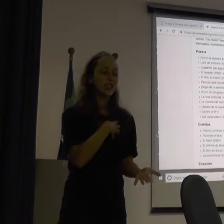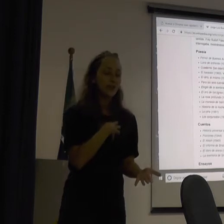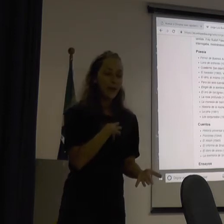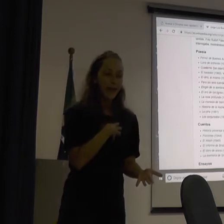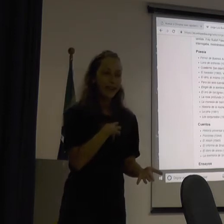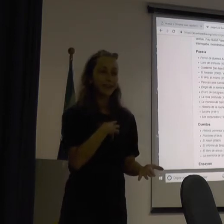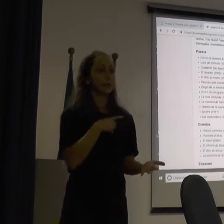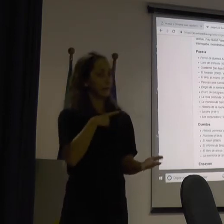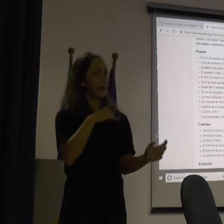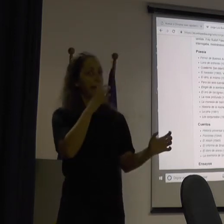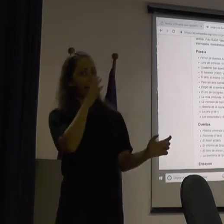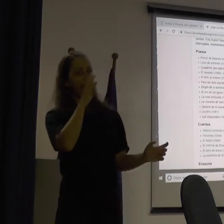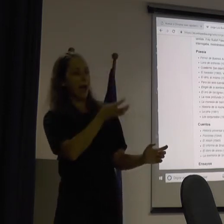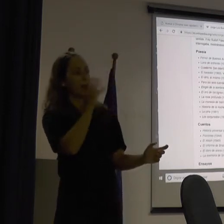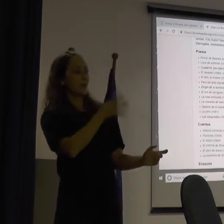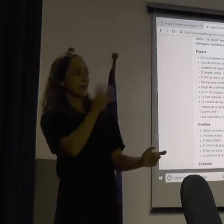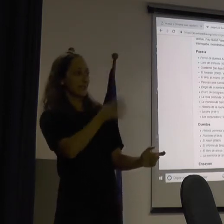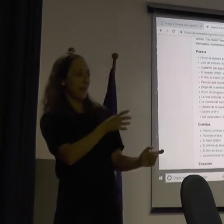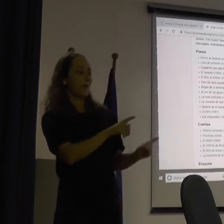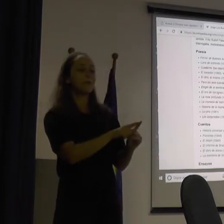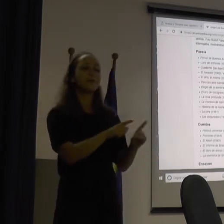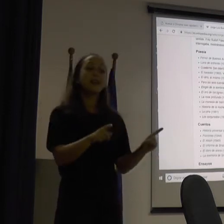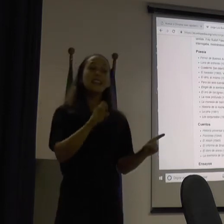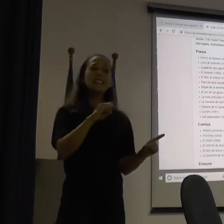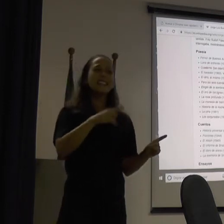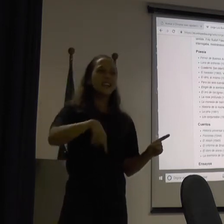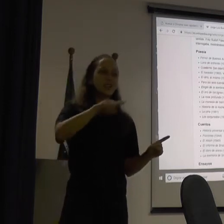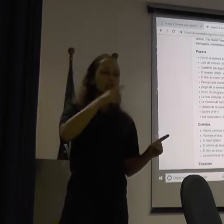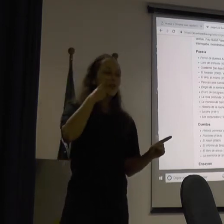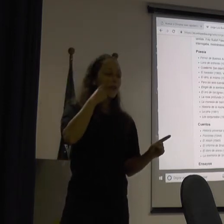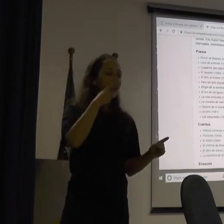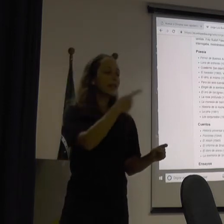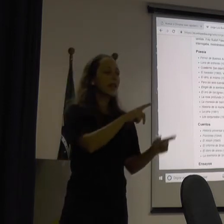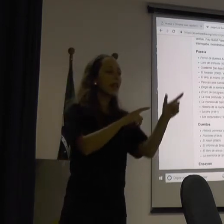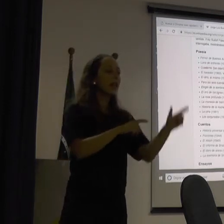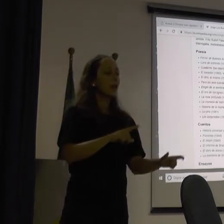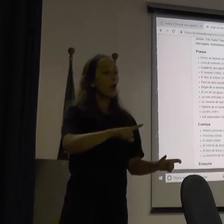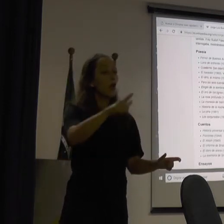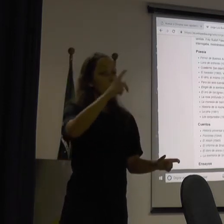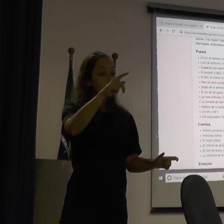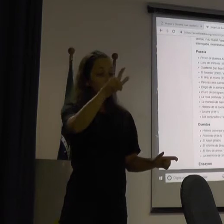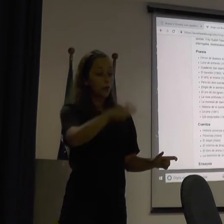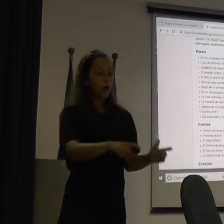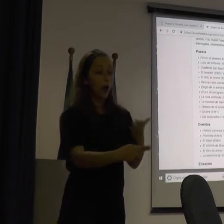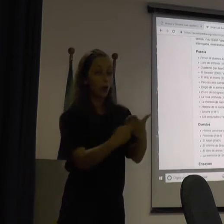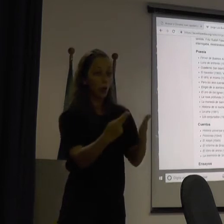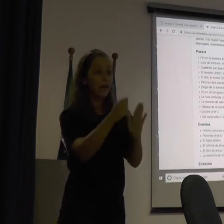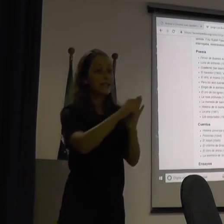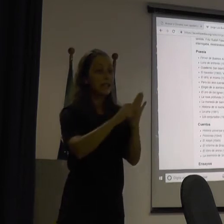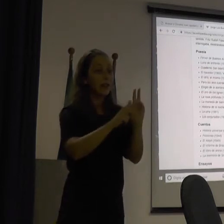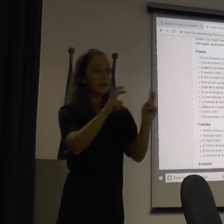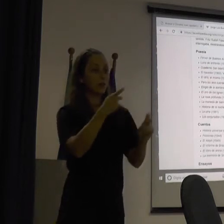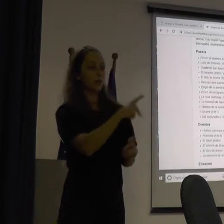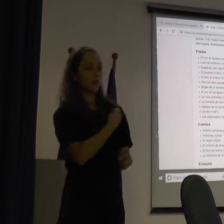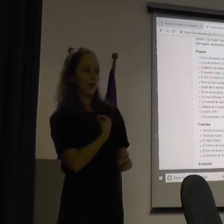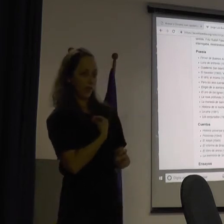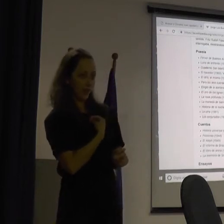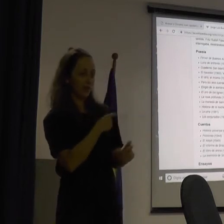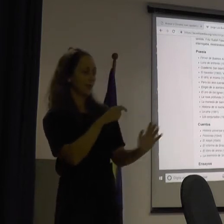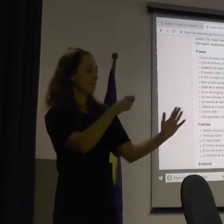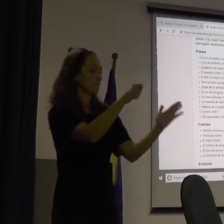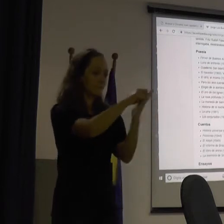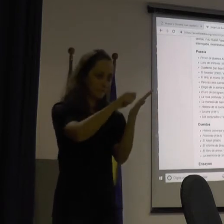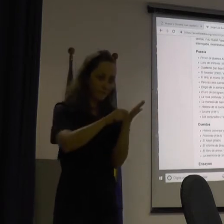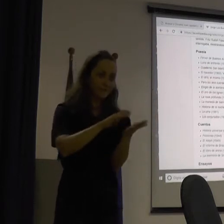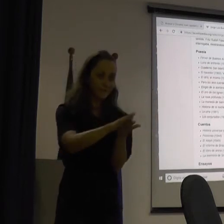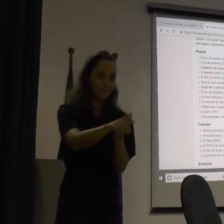vê qualquer uma das muitíssimas biografias do Borges, a gente vê que não, né? O Borges ele era super ligado. Lógico que ele tinha muito